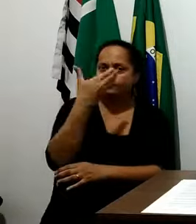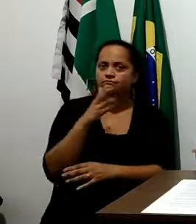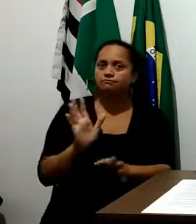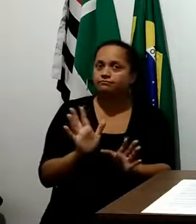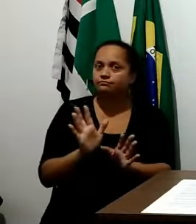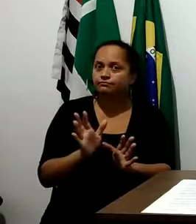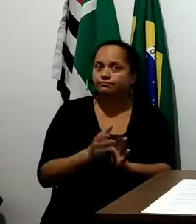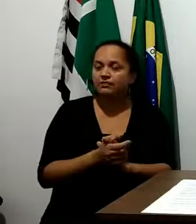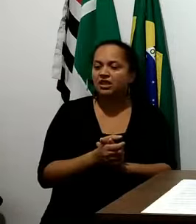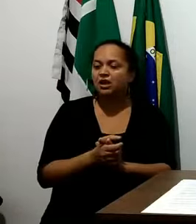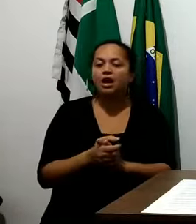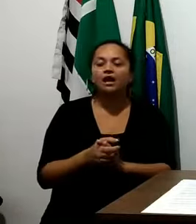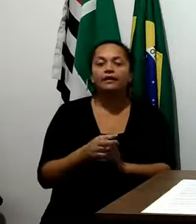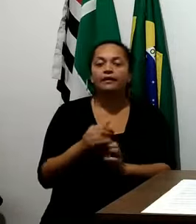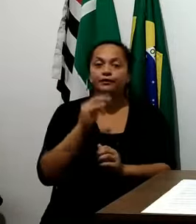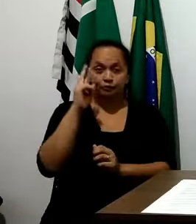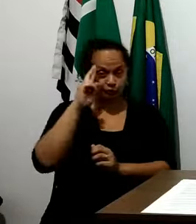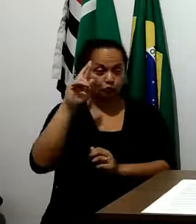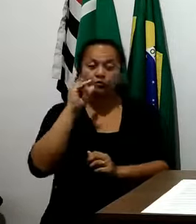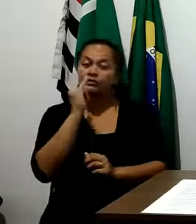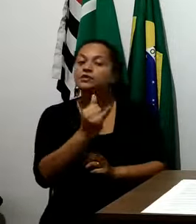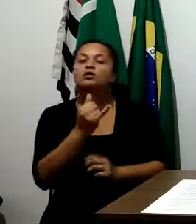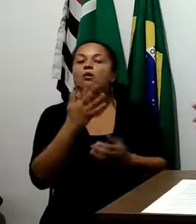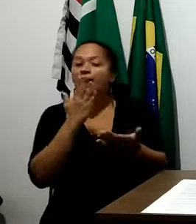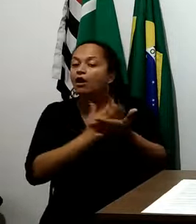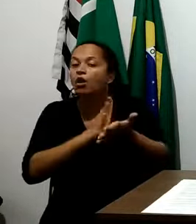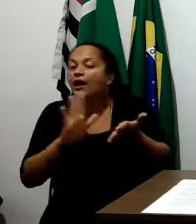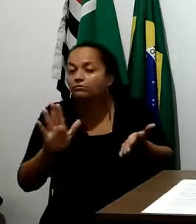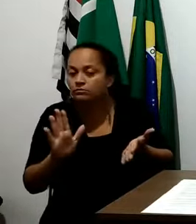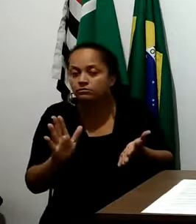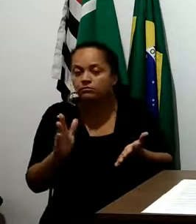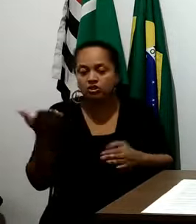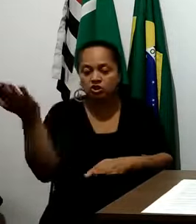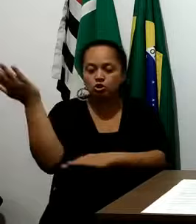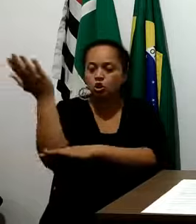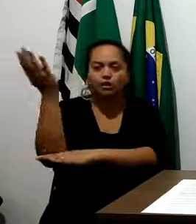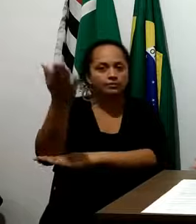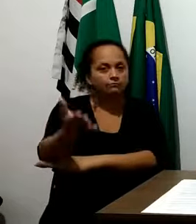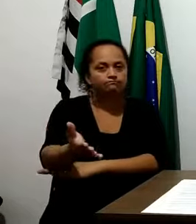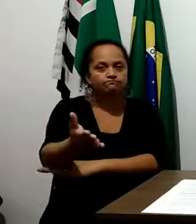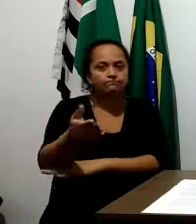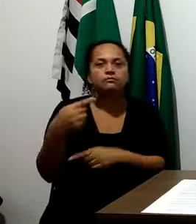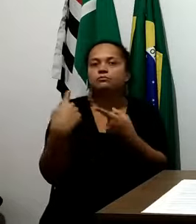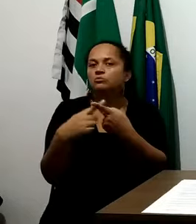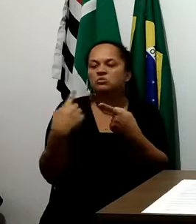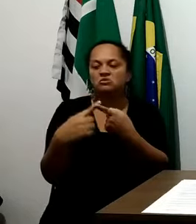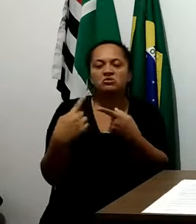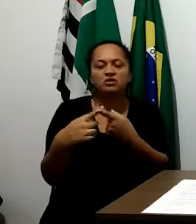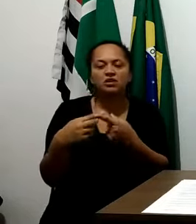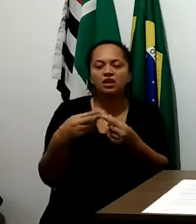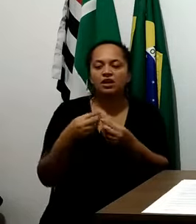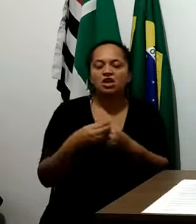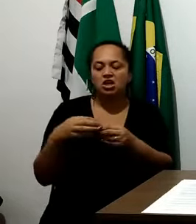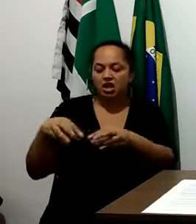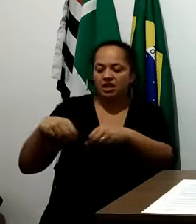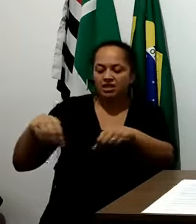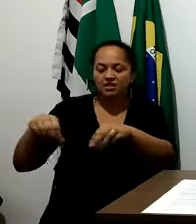o seguinte, corte ela, porque ela está ocupando o lugar inutilmente.